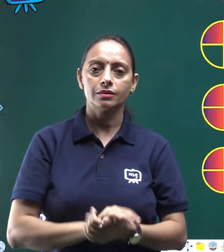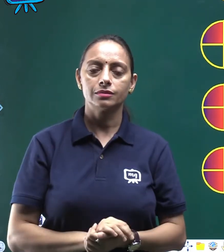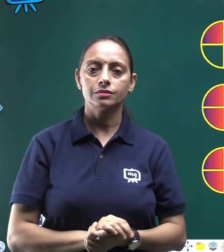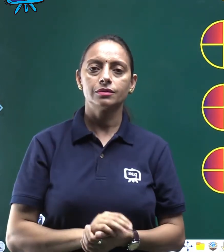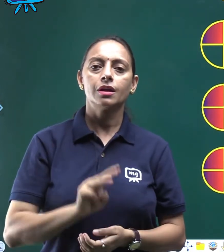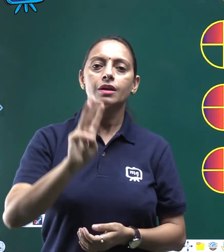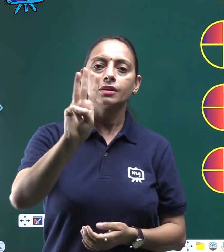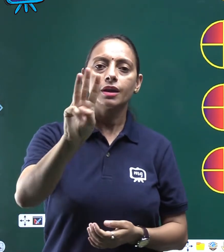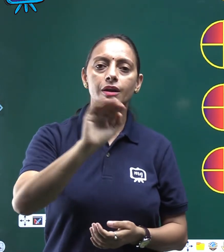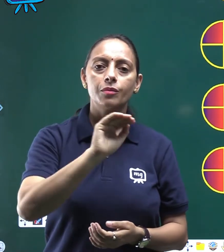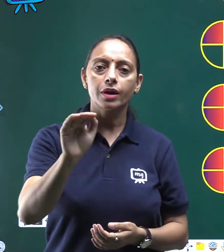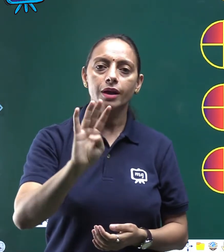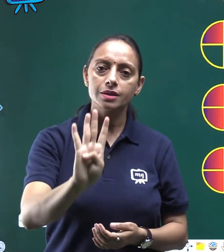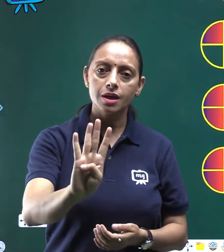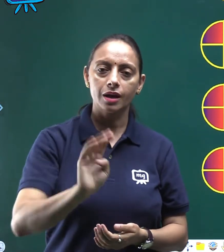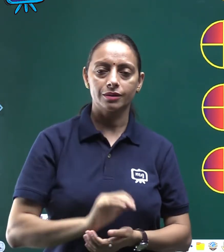3/4।